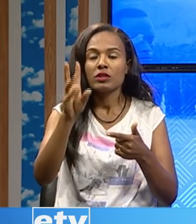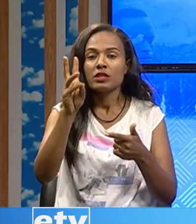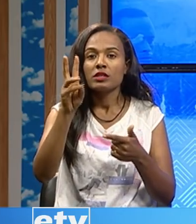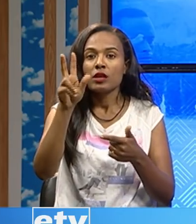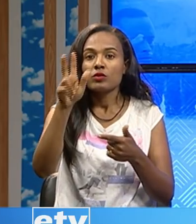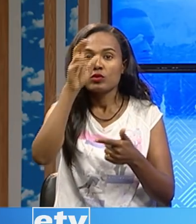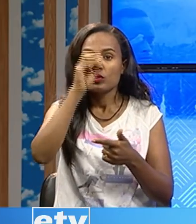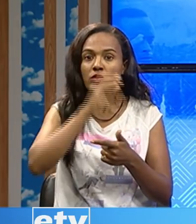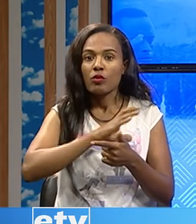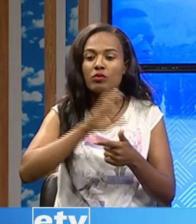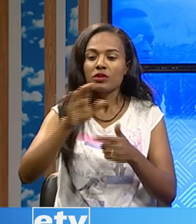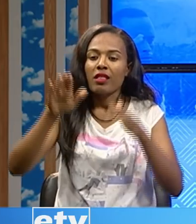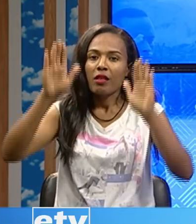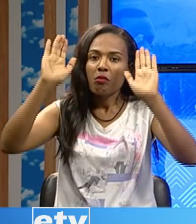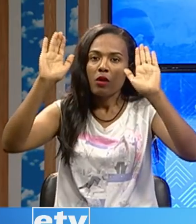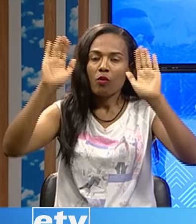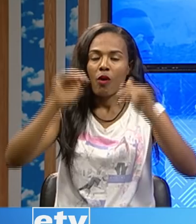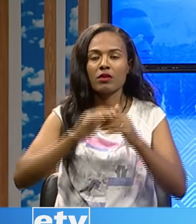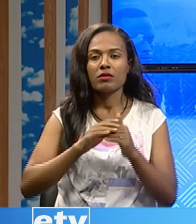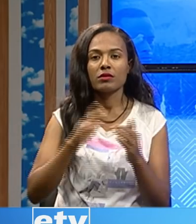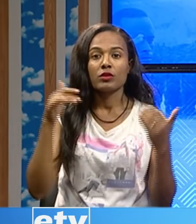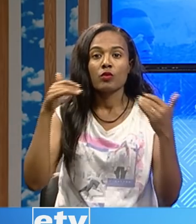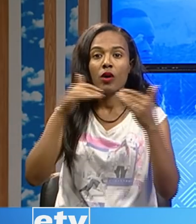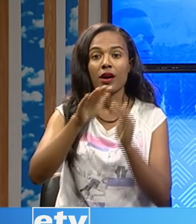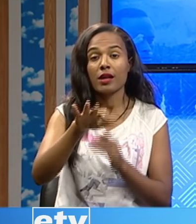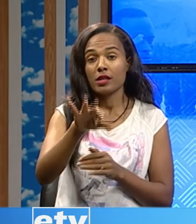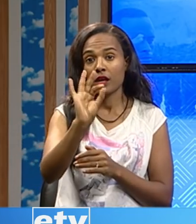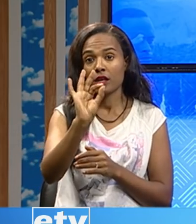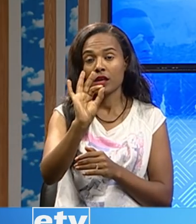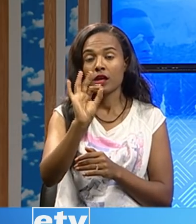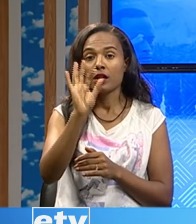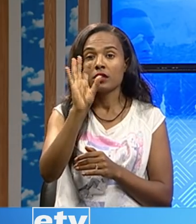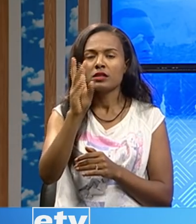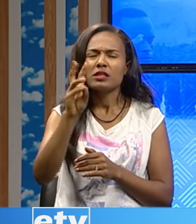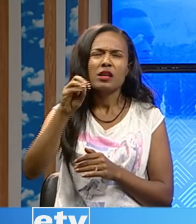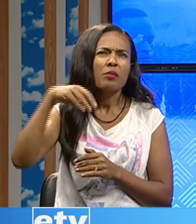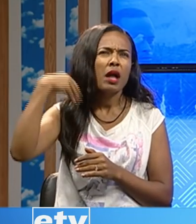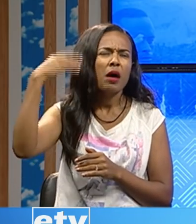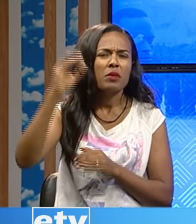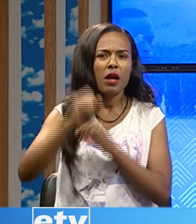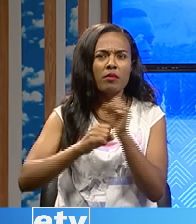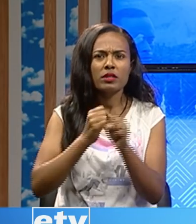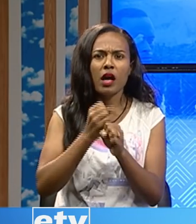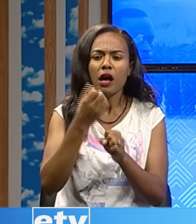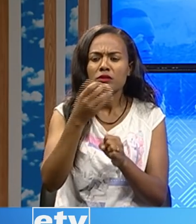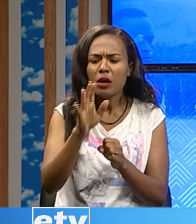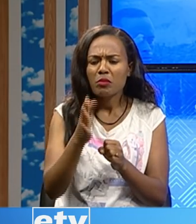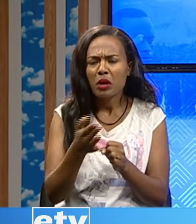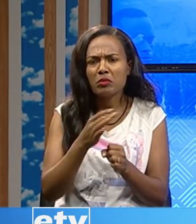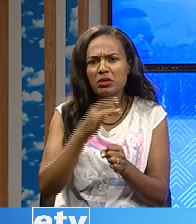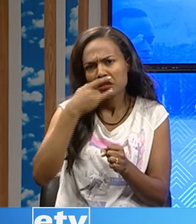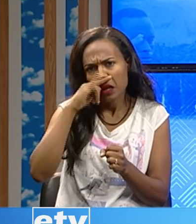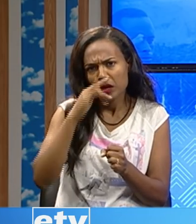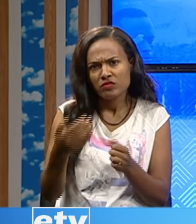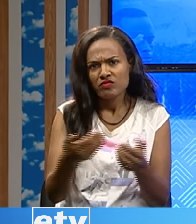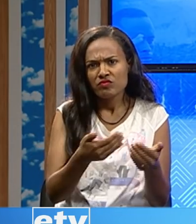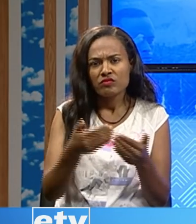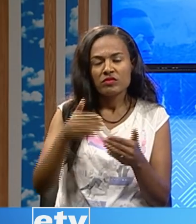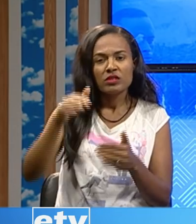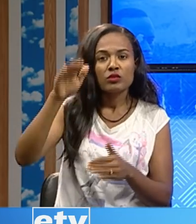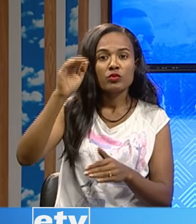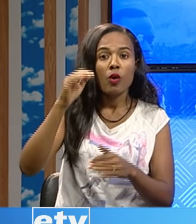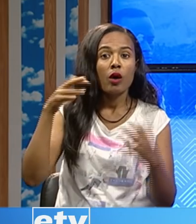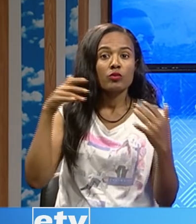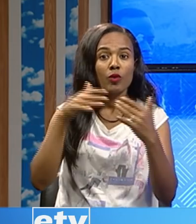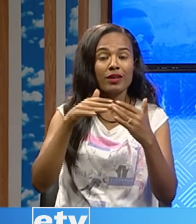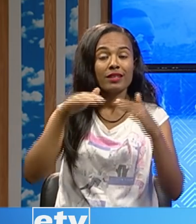ሰው ተማርኳል ጦርነት ላይ እየተዋጋ ሚሊሻ 60 ምናምን አመት 10 ምናምን አመት ህፃን ተማርኳል እዚህ ያለ ሰው